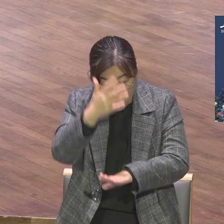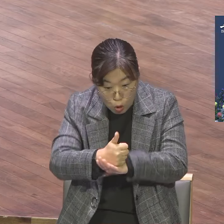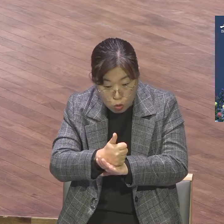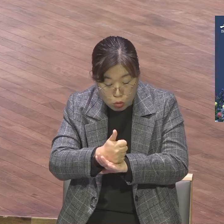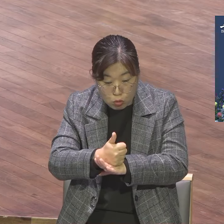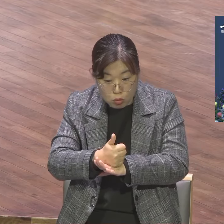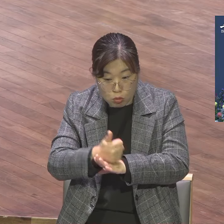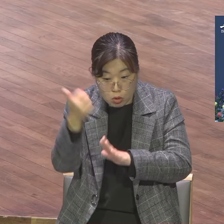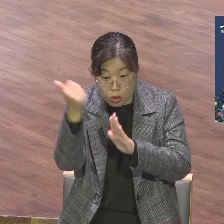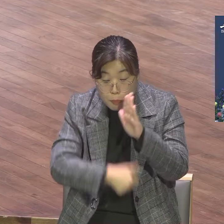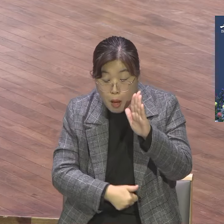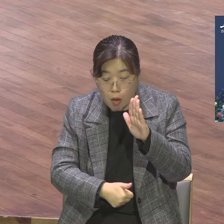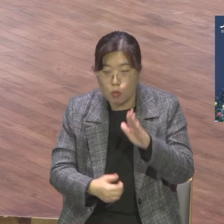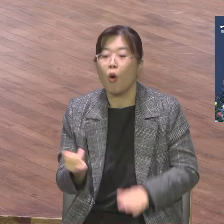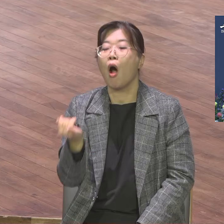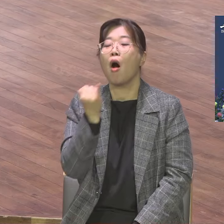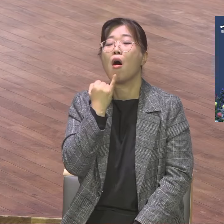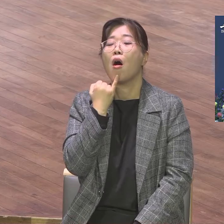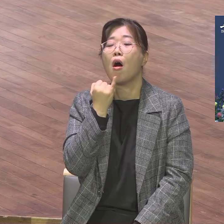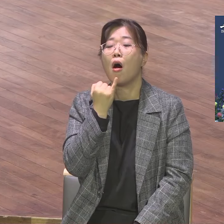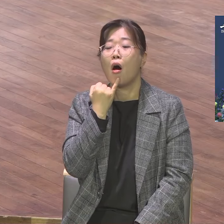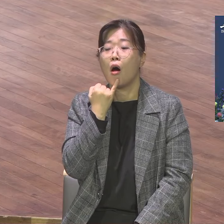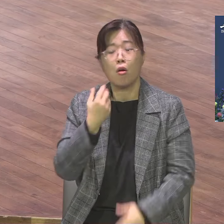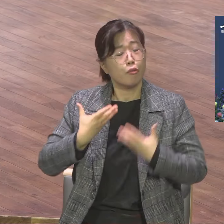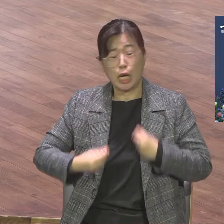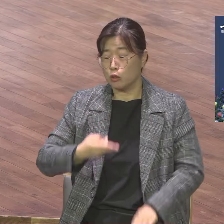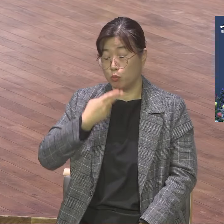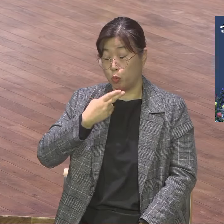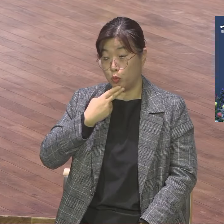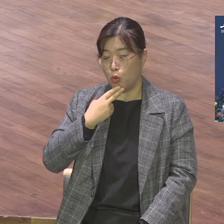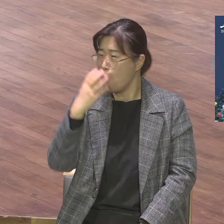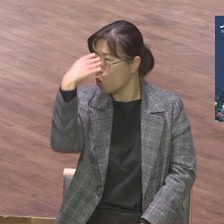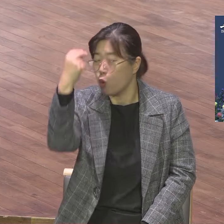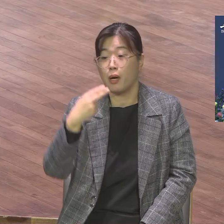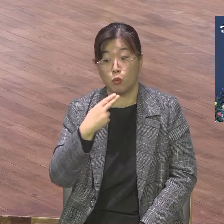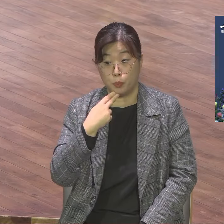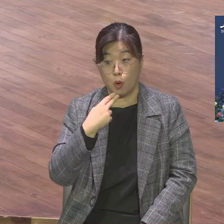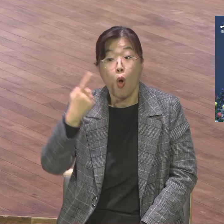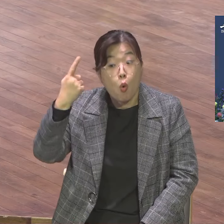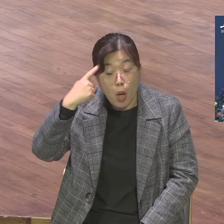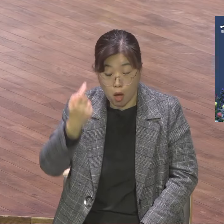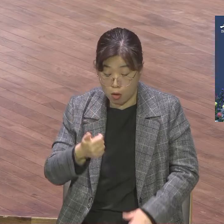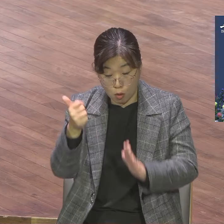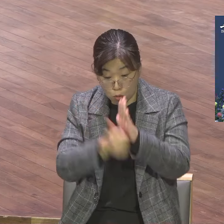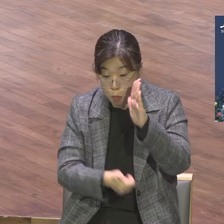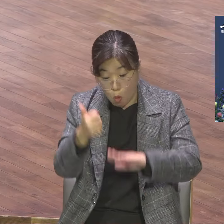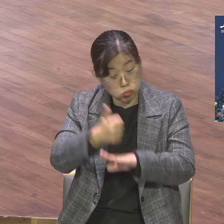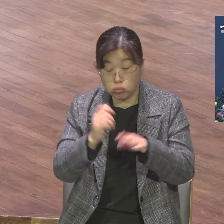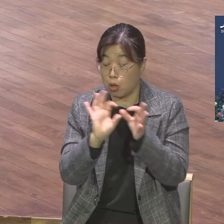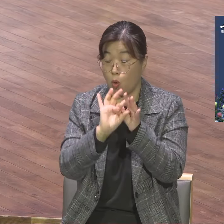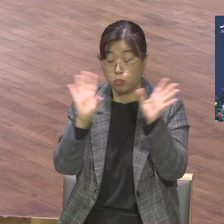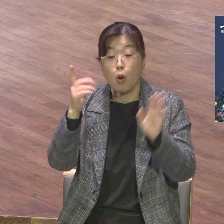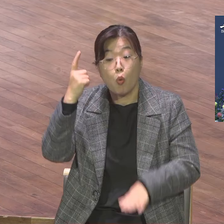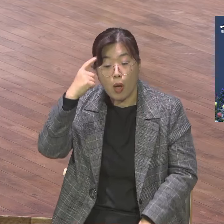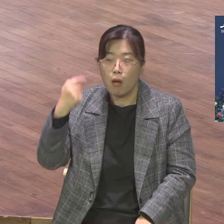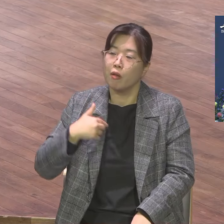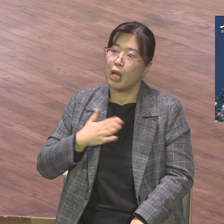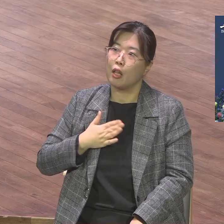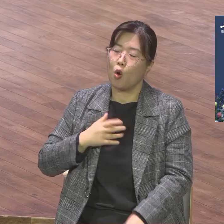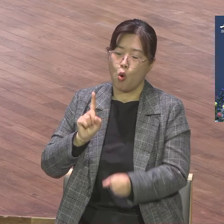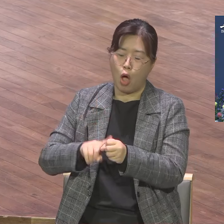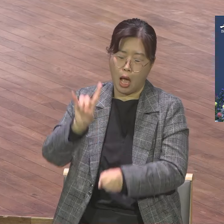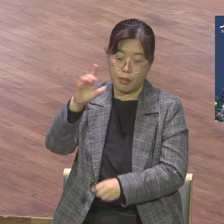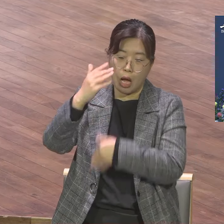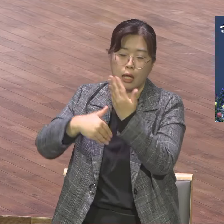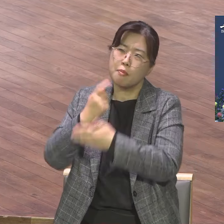돼요. 우리는 하나님이 쓰시고 버리면 끝나는 거예요. 그냥 아멘. 무슨 뭐 다락방에서